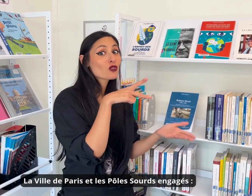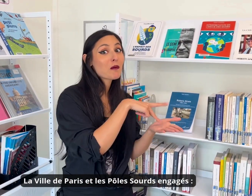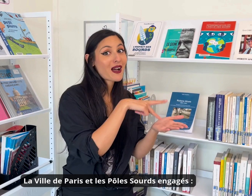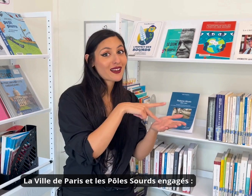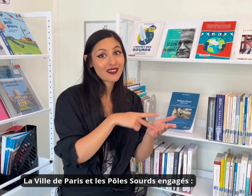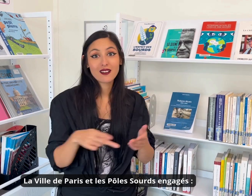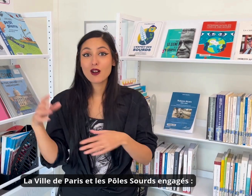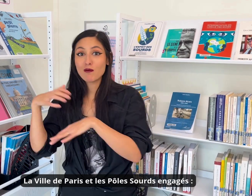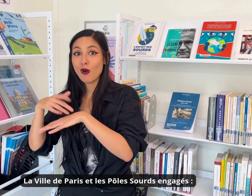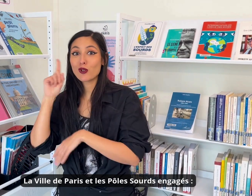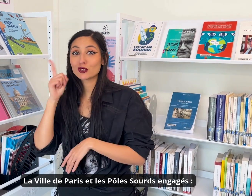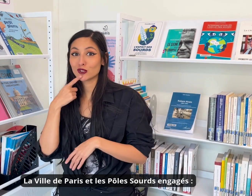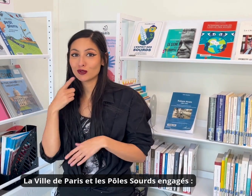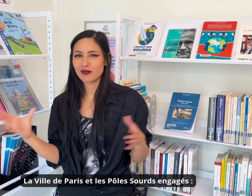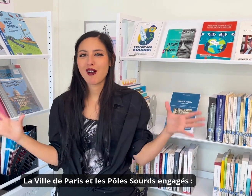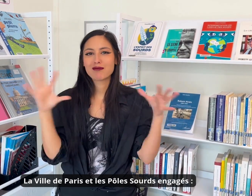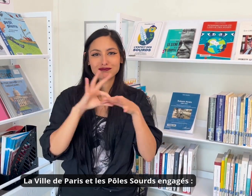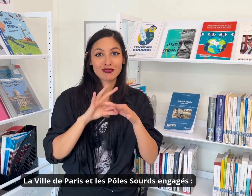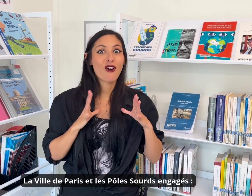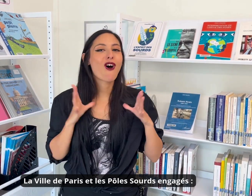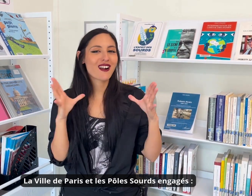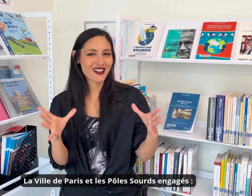La ville de Paris et les pôles sourds engagés.